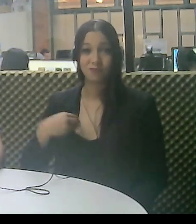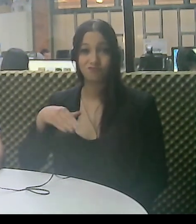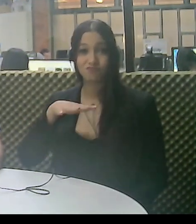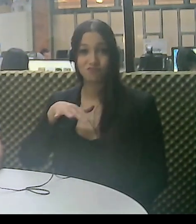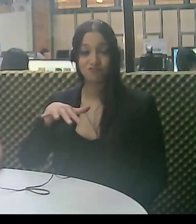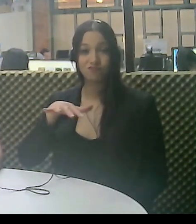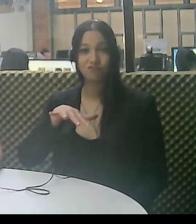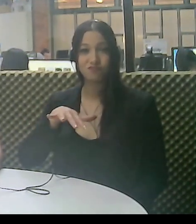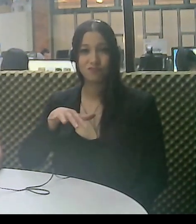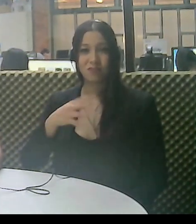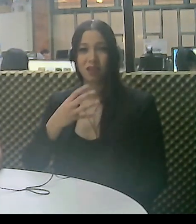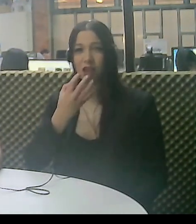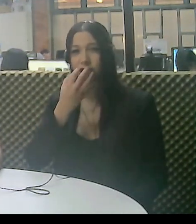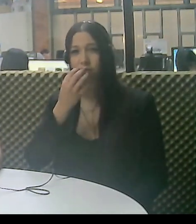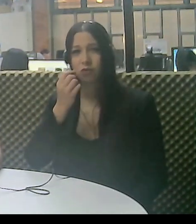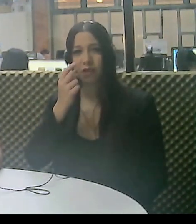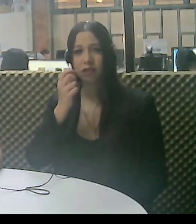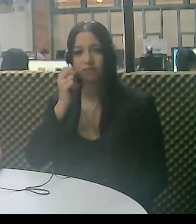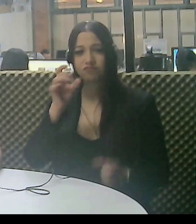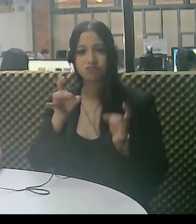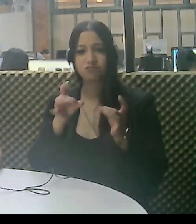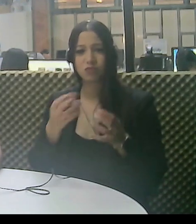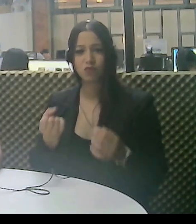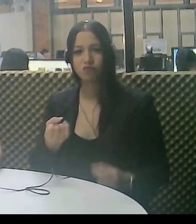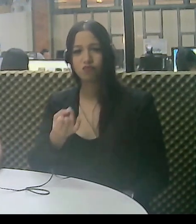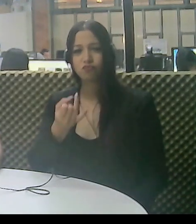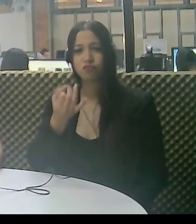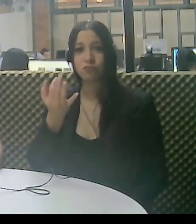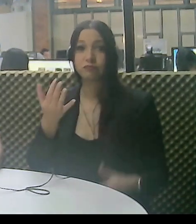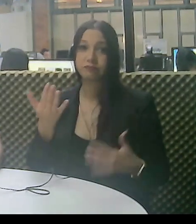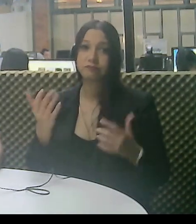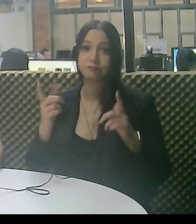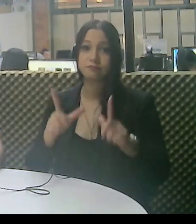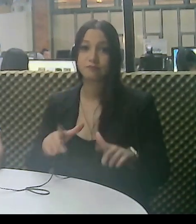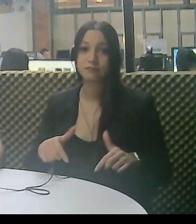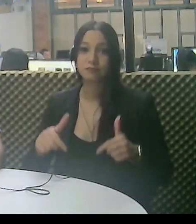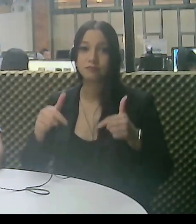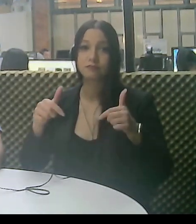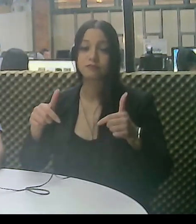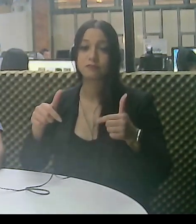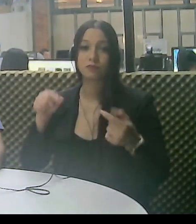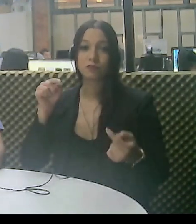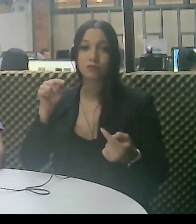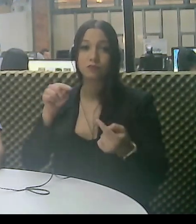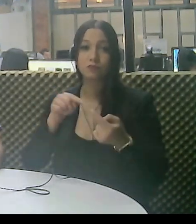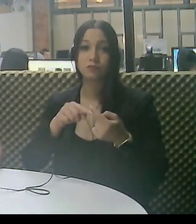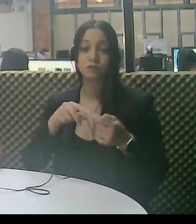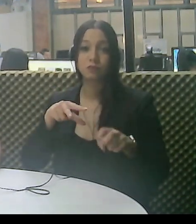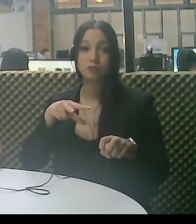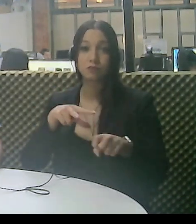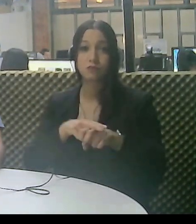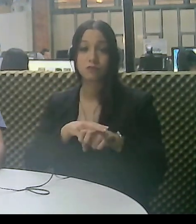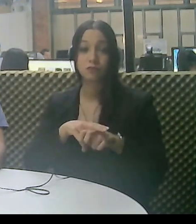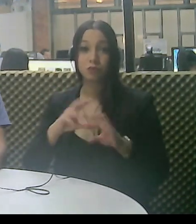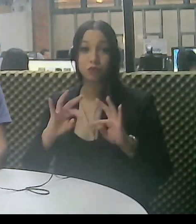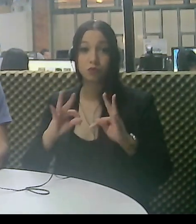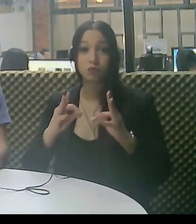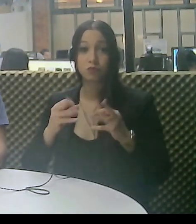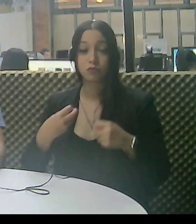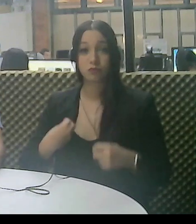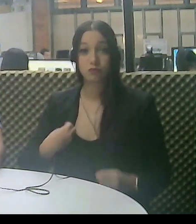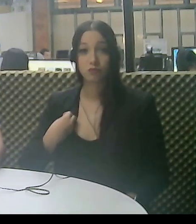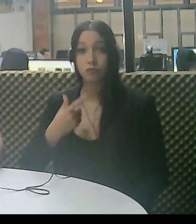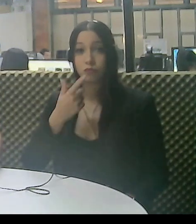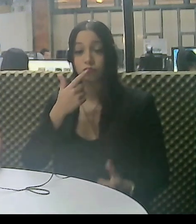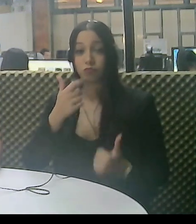CEASA muitos animais abandonados. Então essa ação visa, num primeiro momento, castrar todos os animais que vivem aqui nos